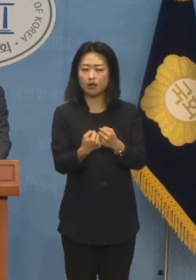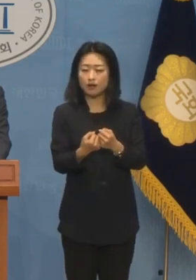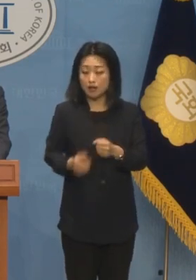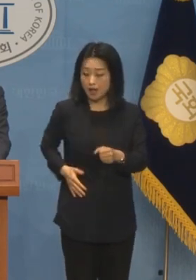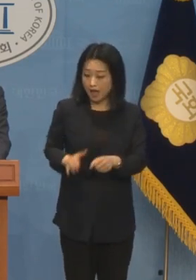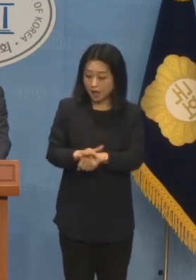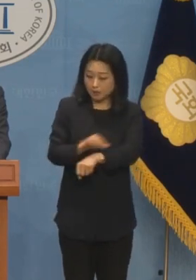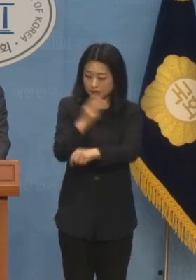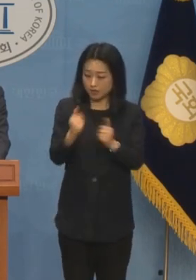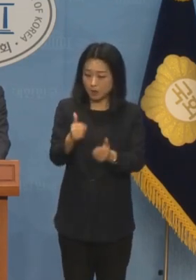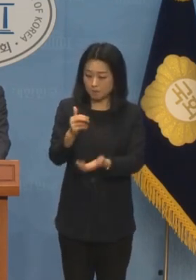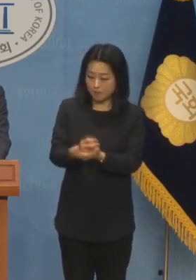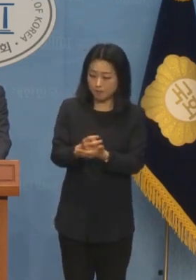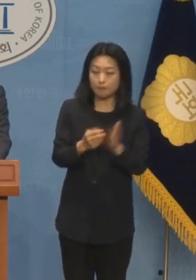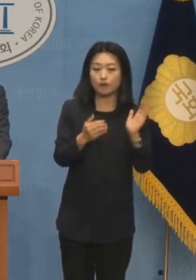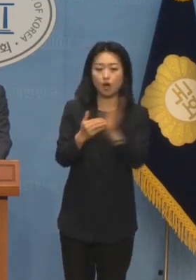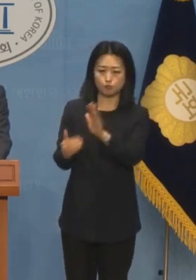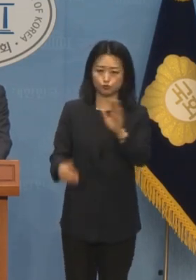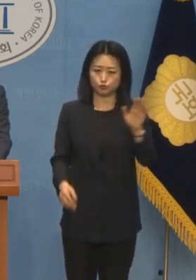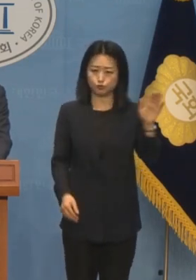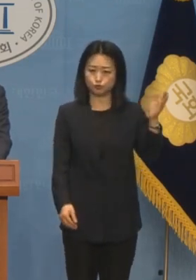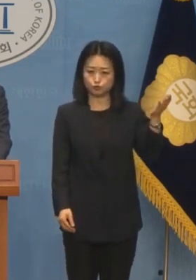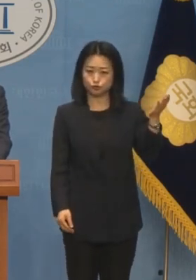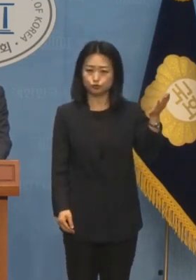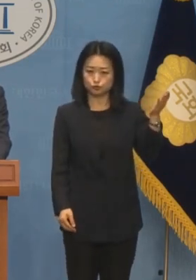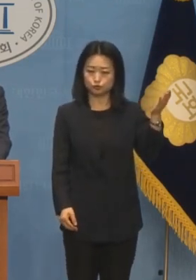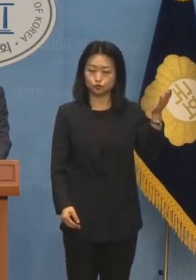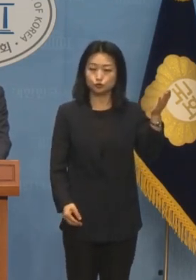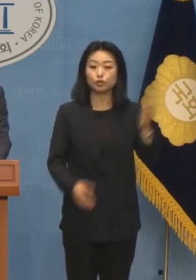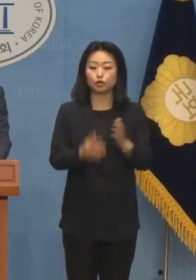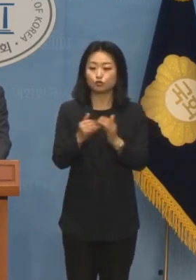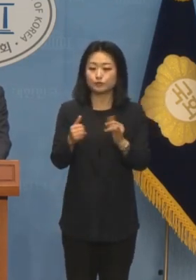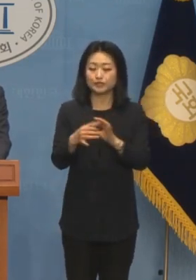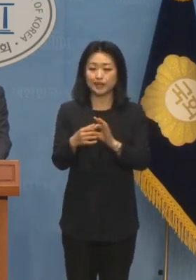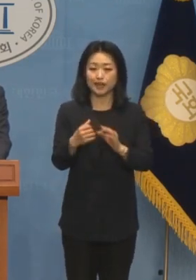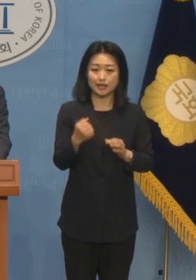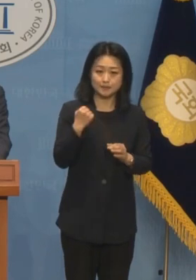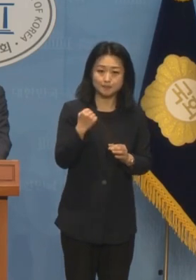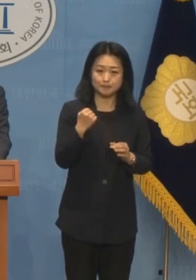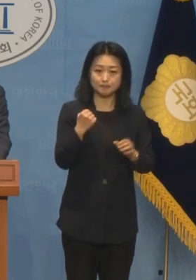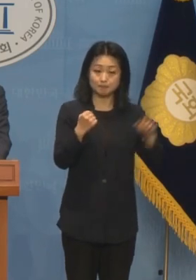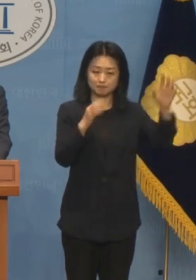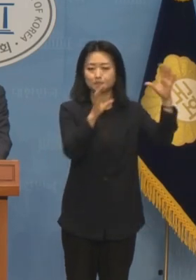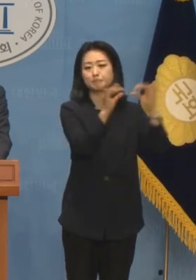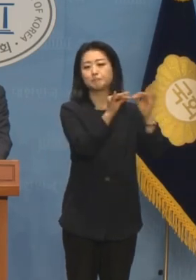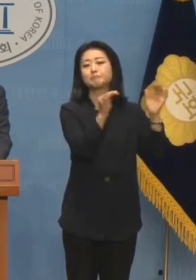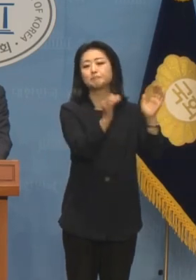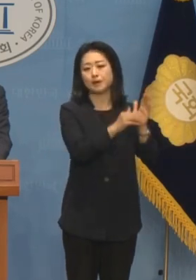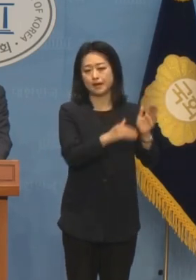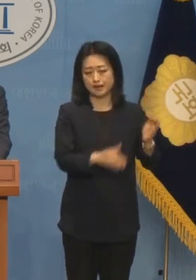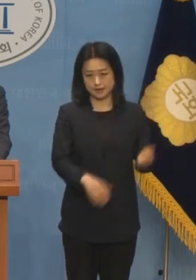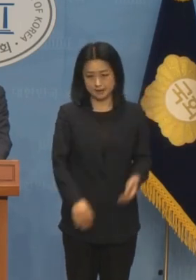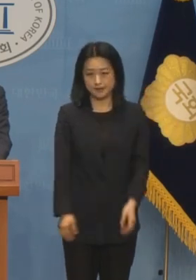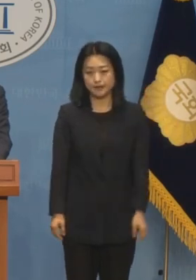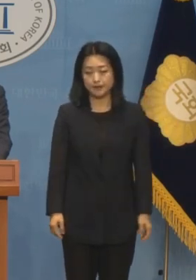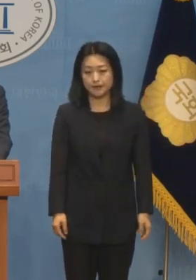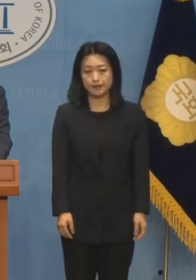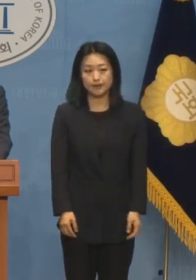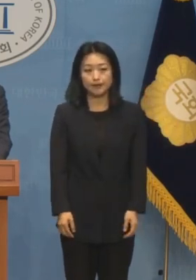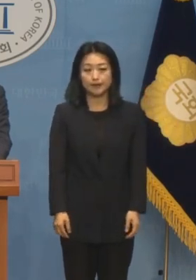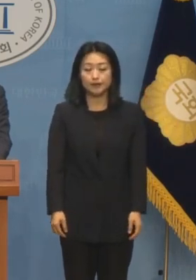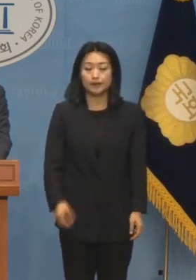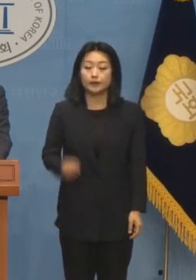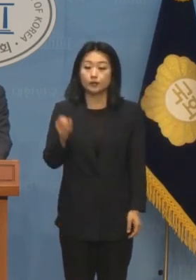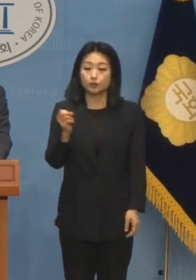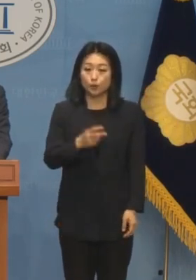특검법을 거부했고 국민의 임은 제 의결에 부결 그를 던져버렸습니다